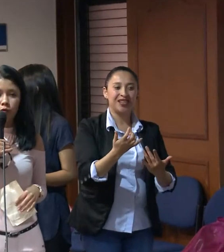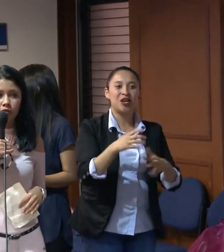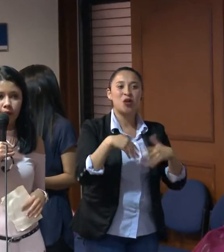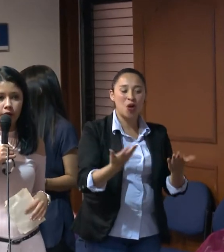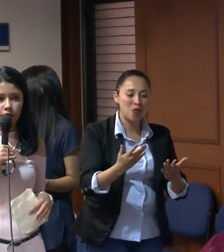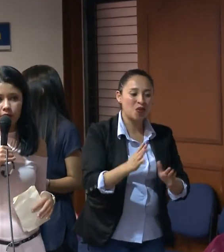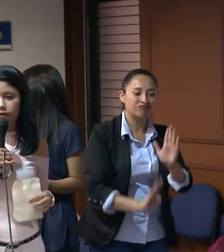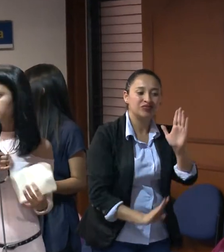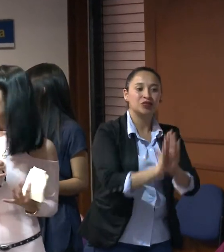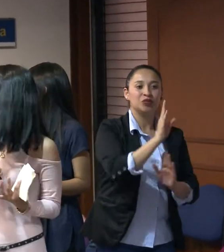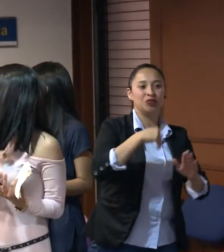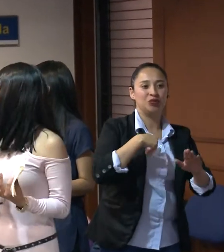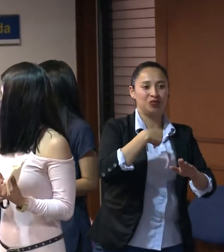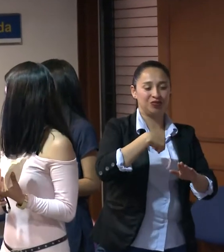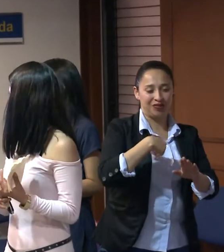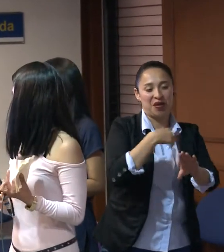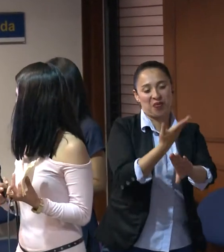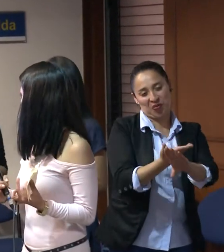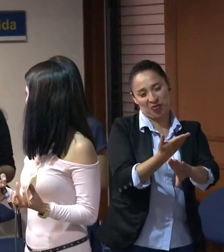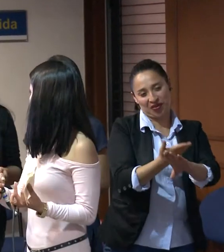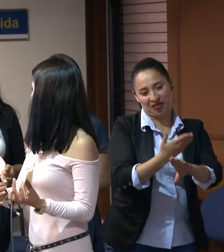nuestra propuesta pedagógica.